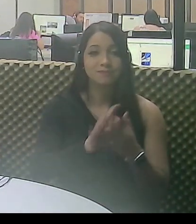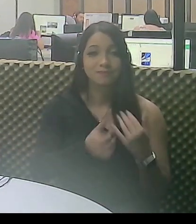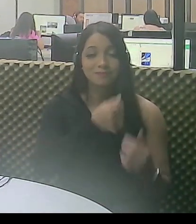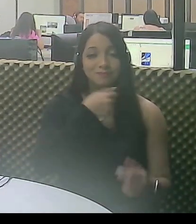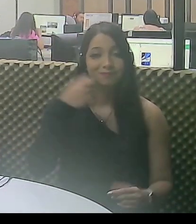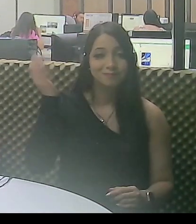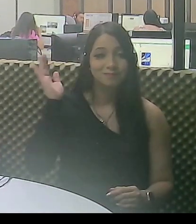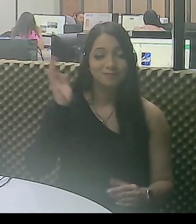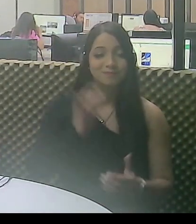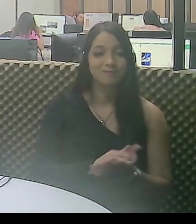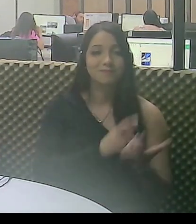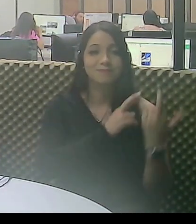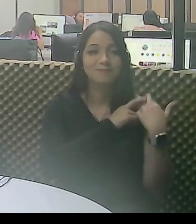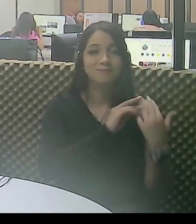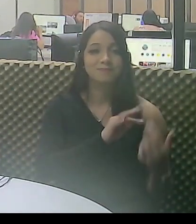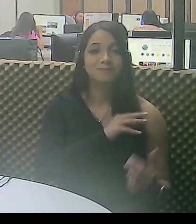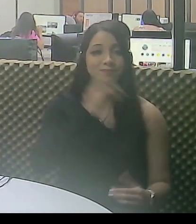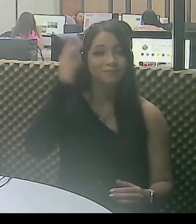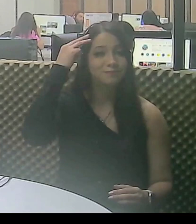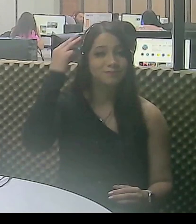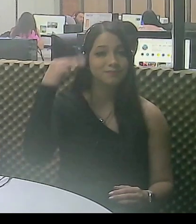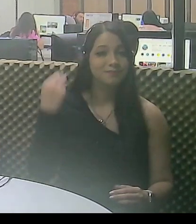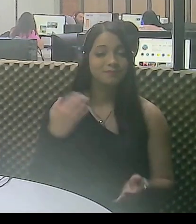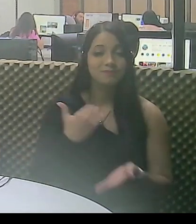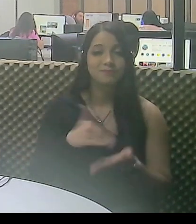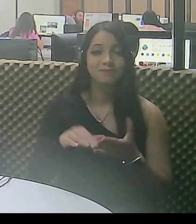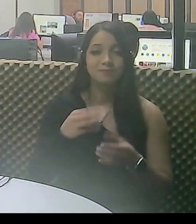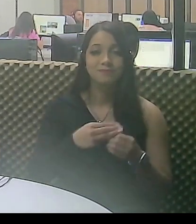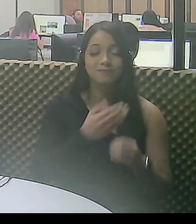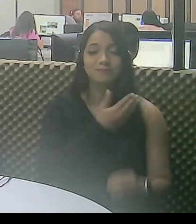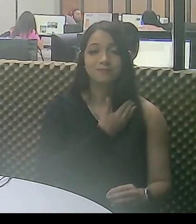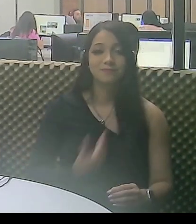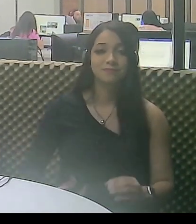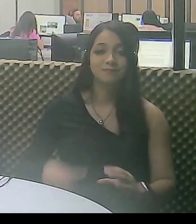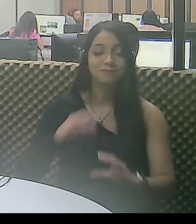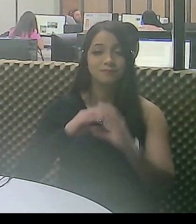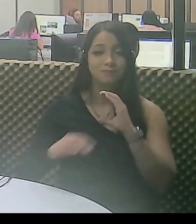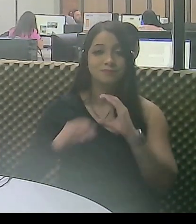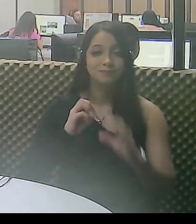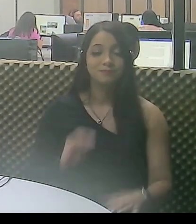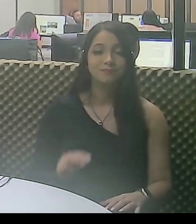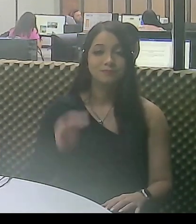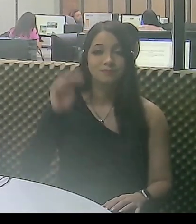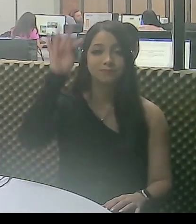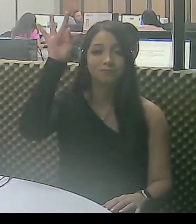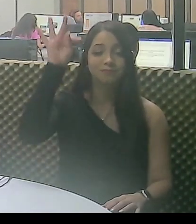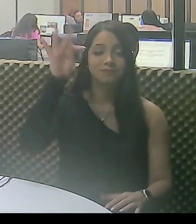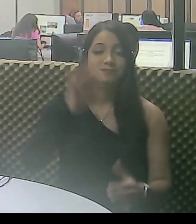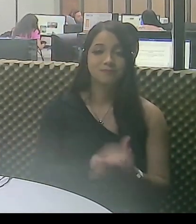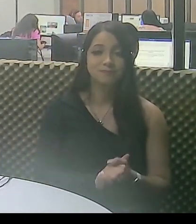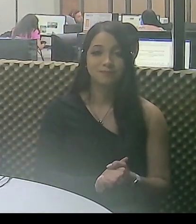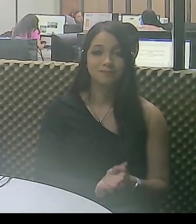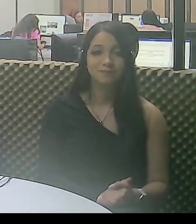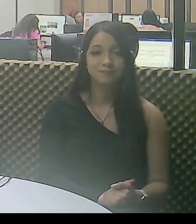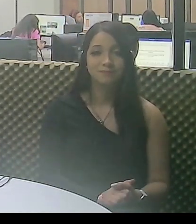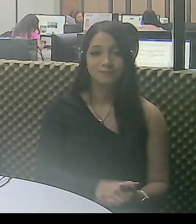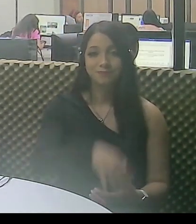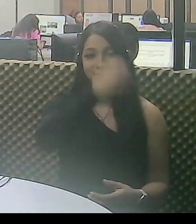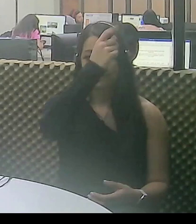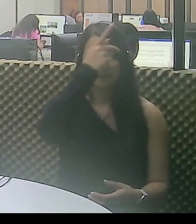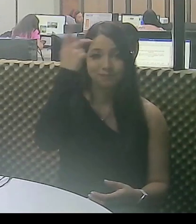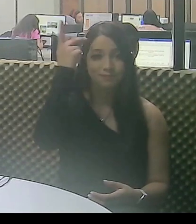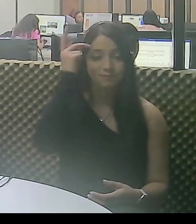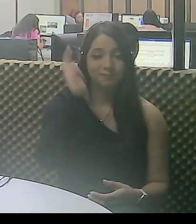Libras, Amanda Valentim. Responsável técnico, Matheus Queiroz. Secretário Municipal de Governo e Comunicação, Marco Túlio de